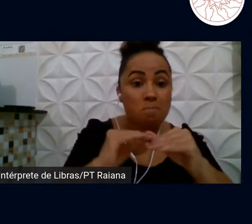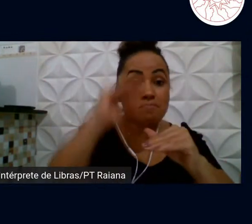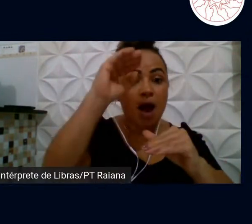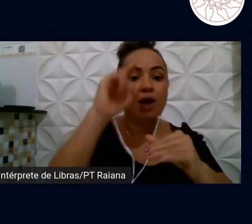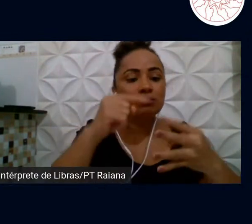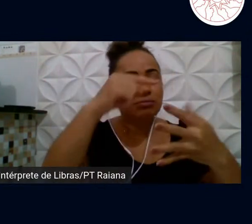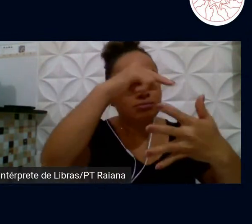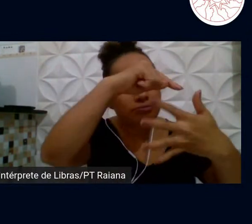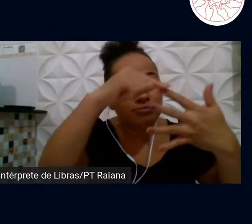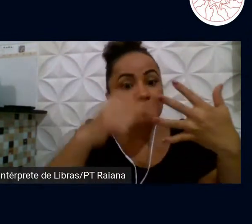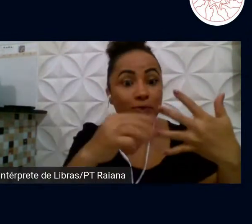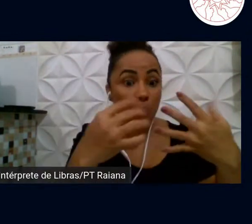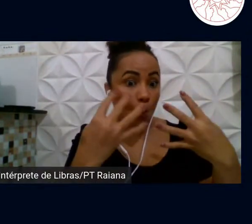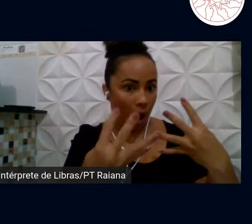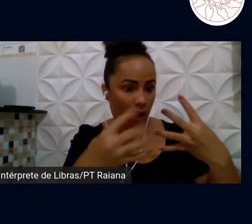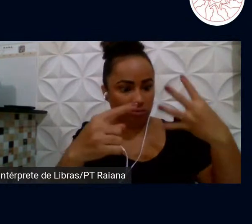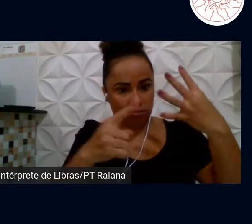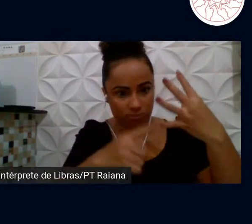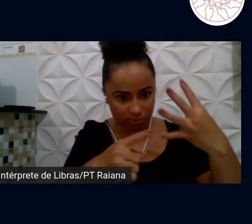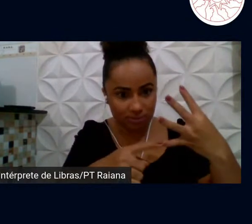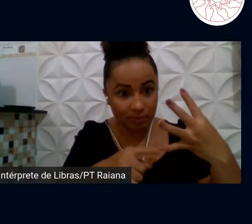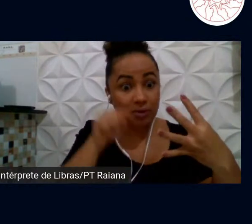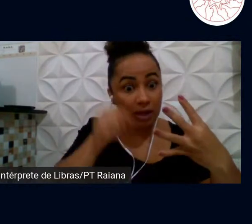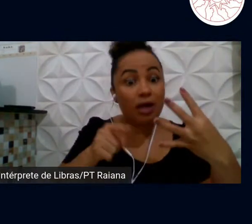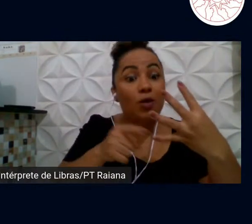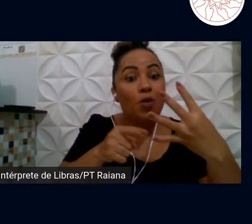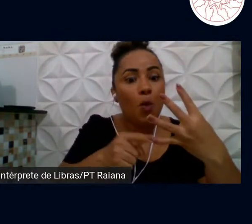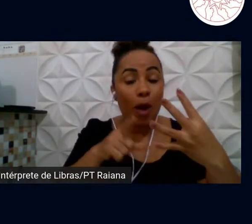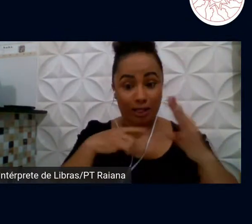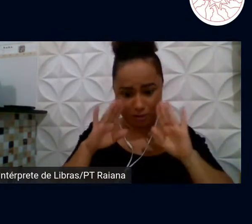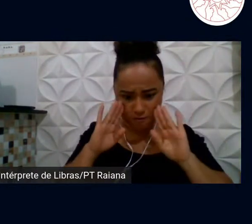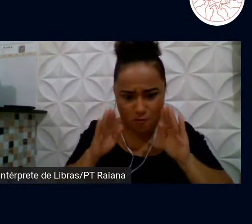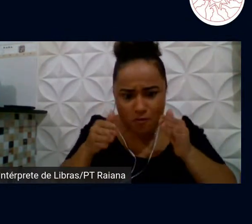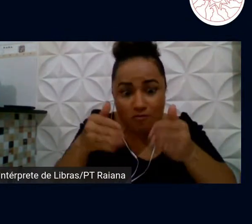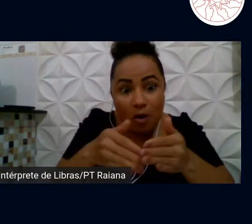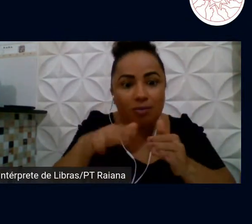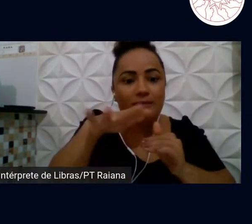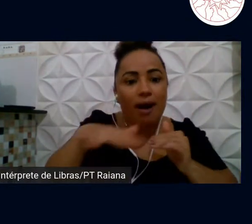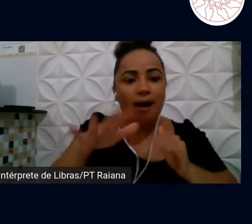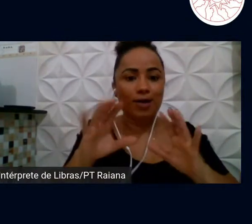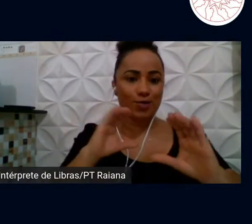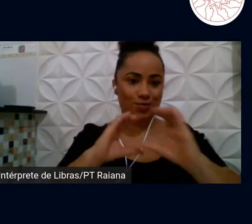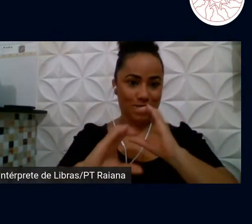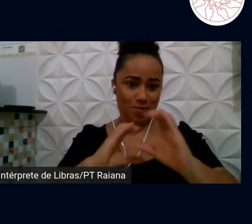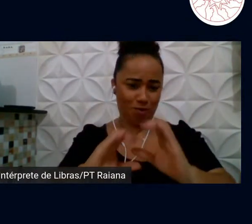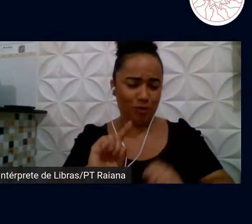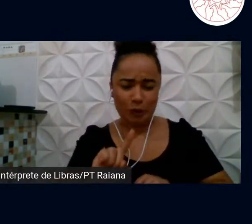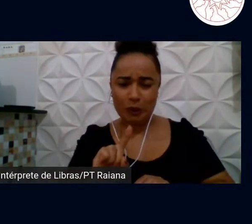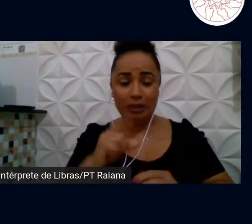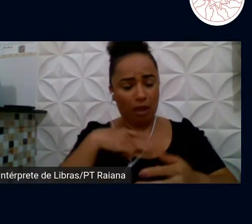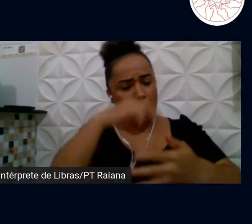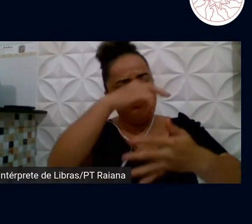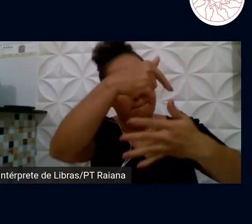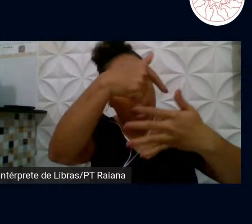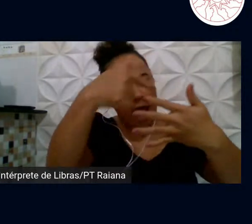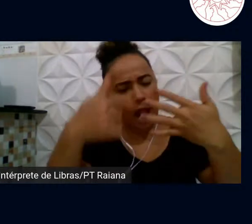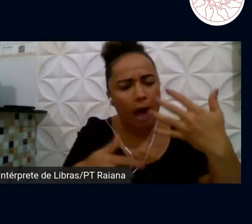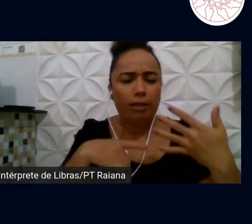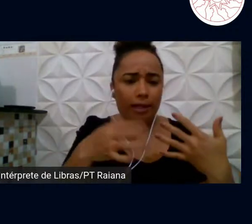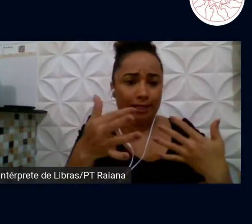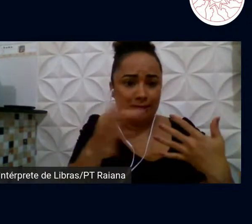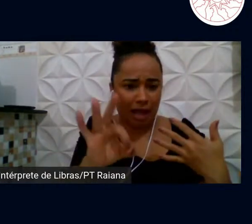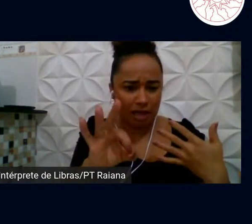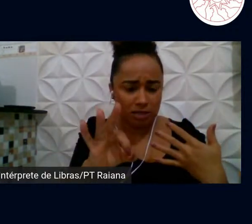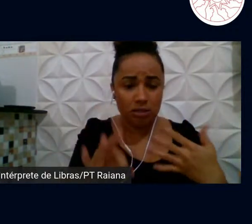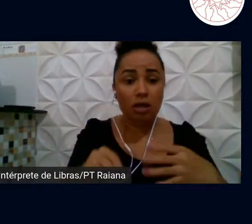número quatro, porque ela está eh ela foca na comunicação e é o único momento nas 10 competências que se toca no